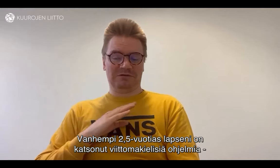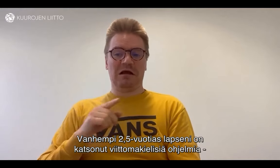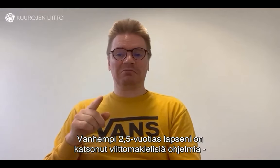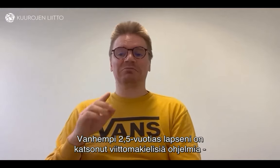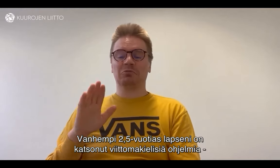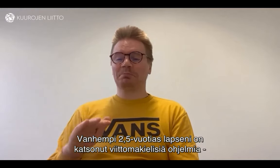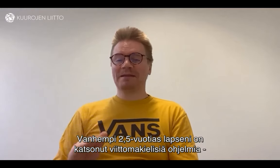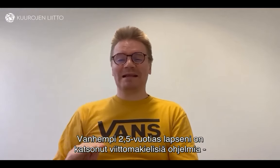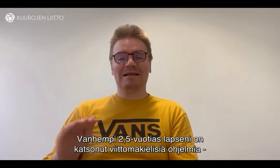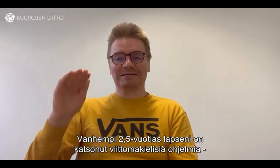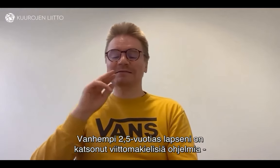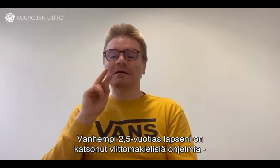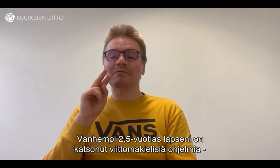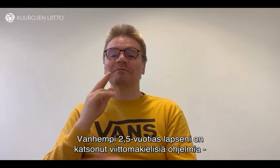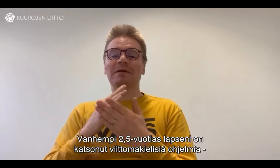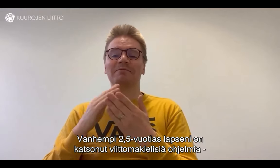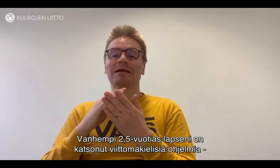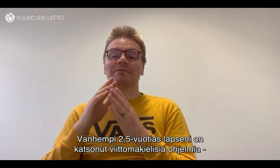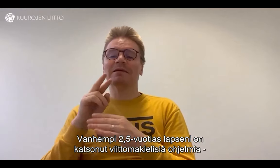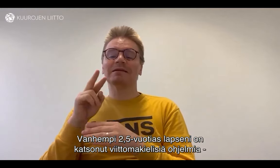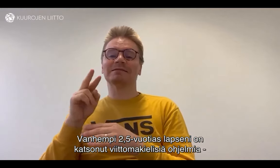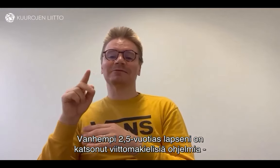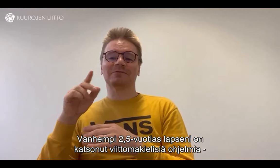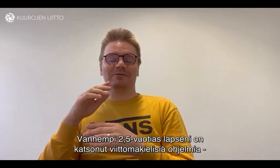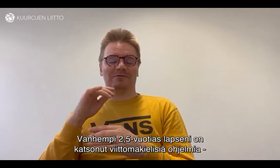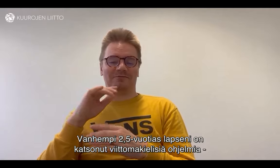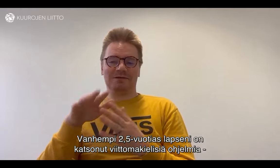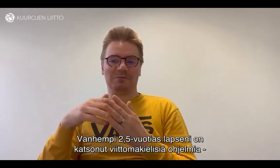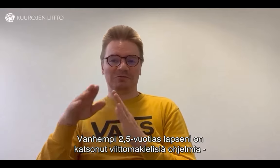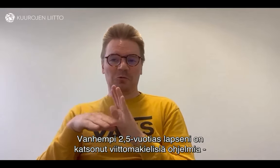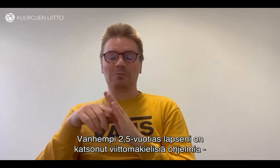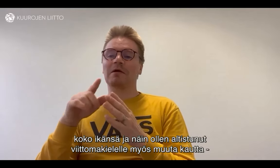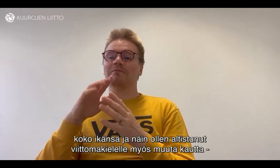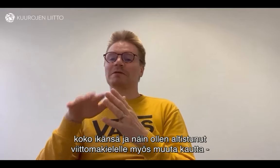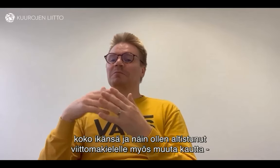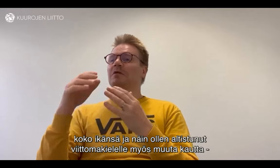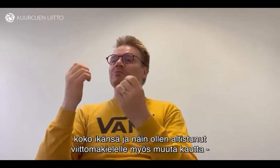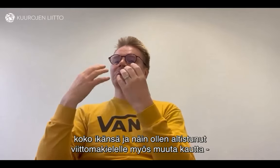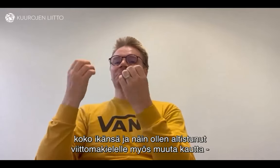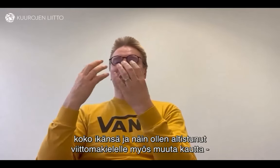Vanhempi 2,5-vuotias lapseni on katsonut viittomakielisiä ohjelmia